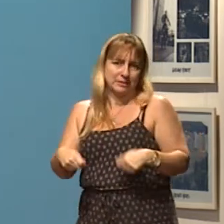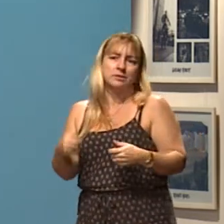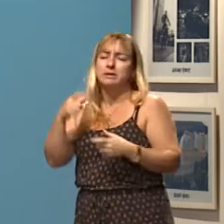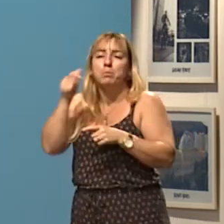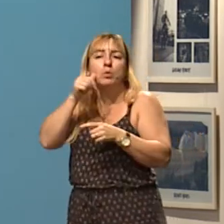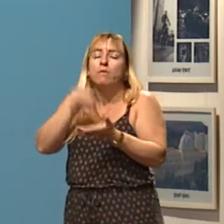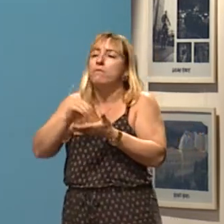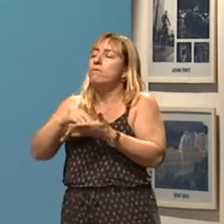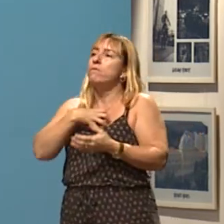elas denunciem